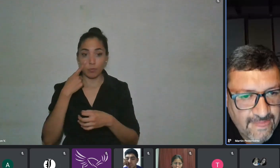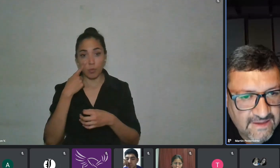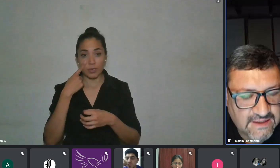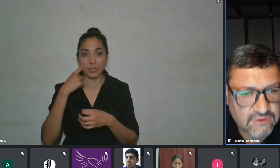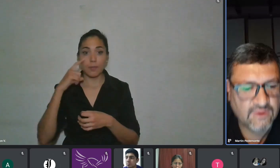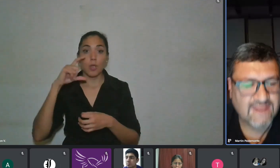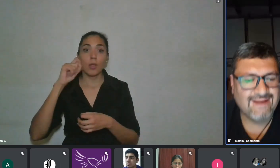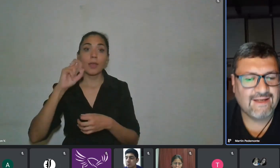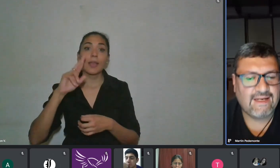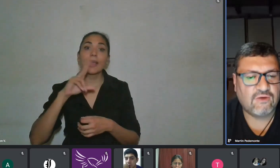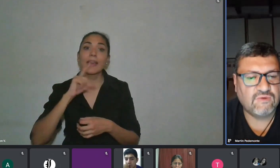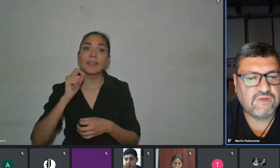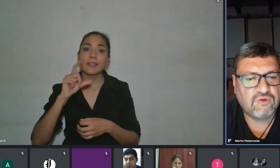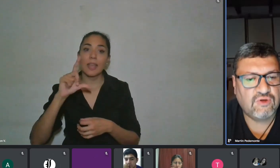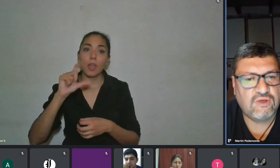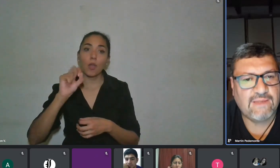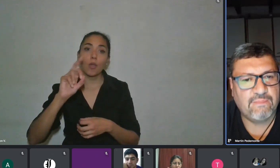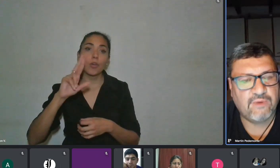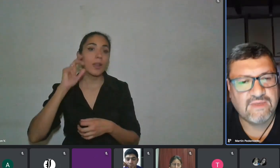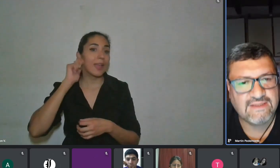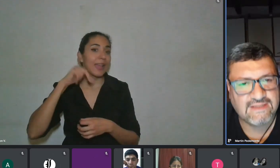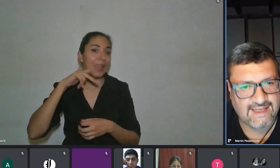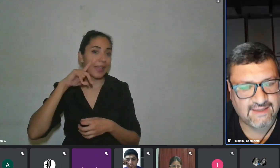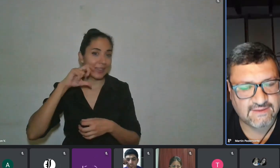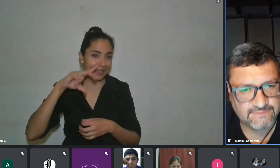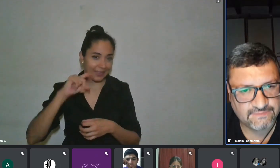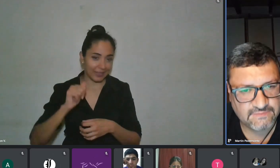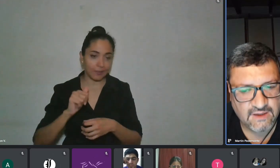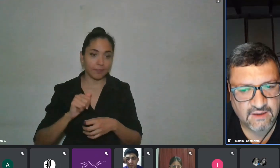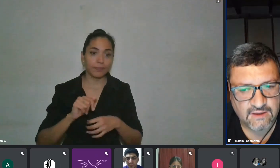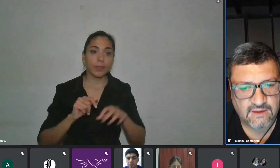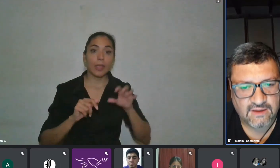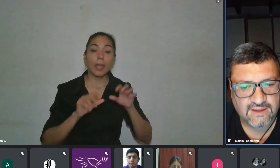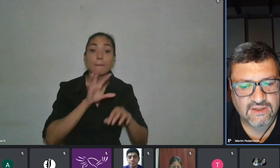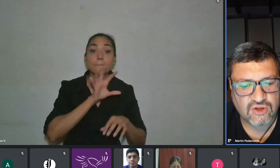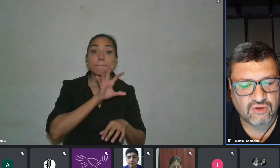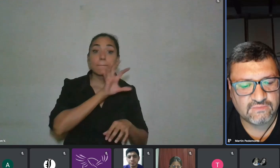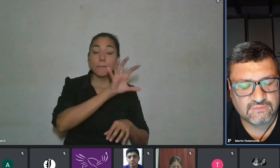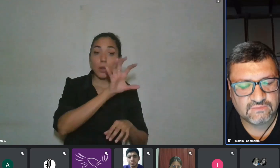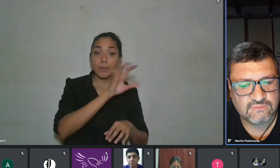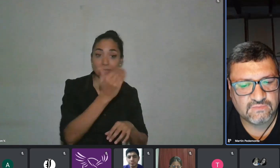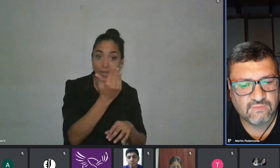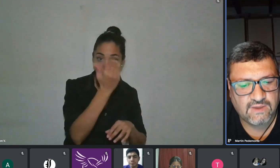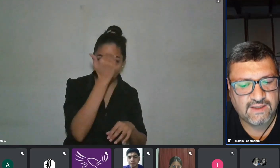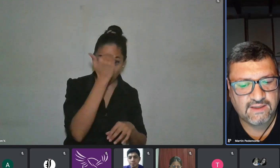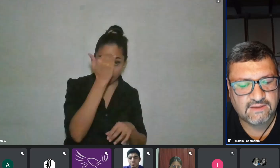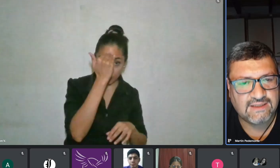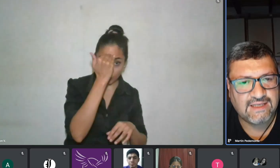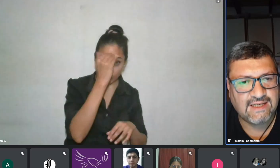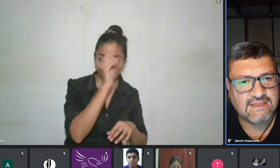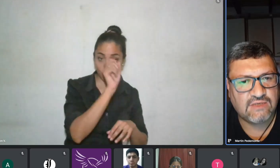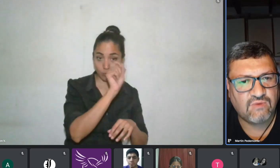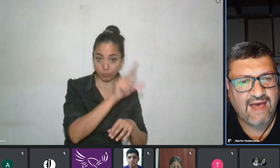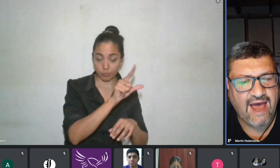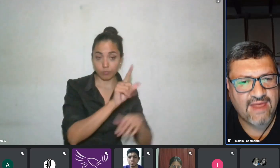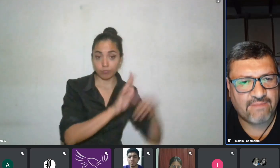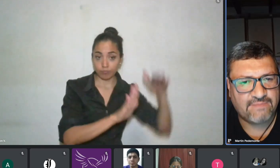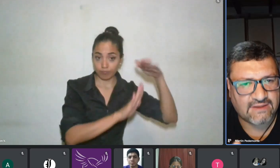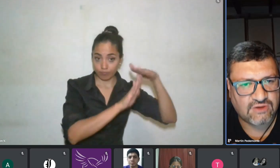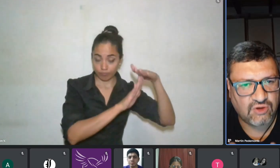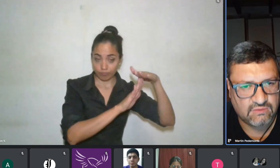Exacto, exacto. Las constituciones provinciales son, tienen que ser